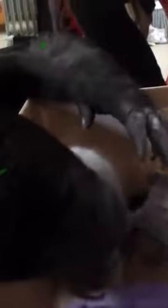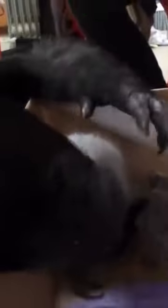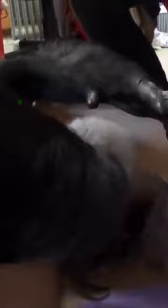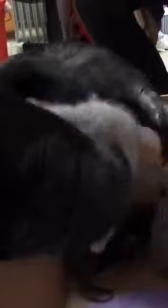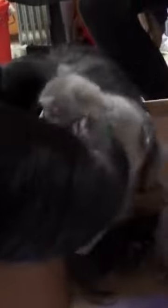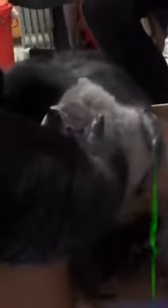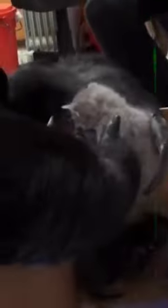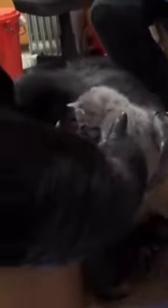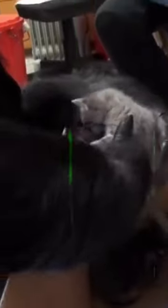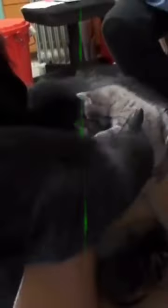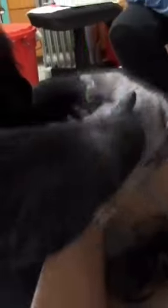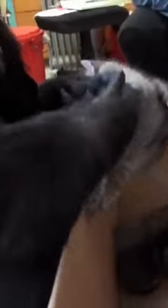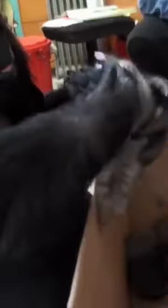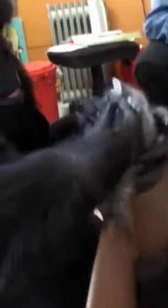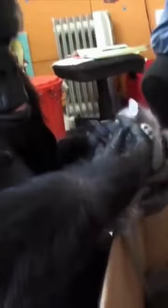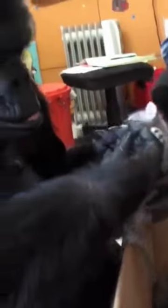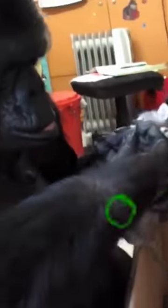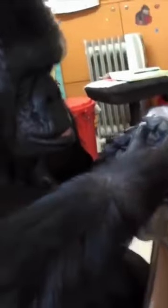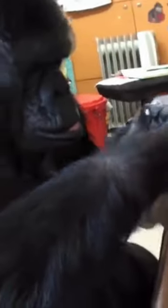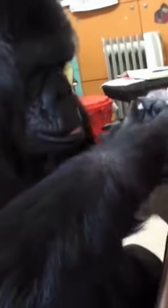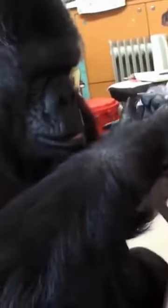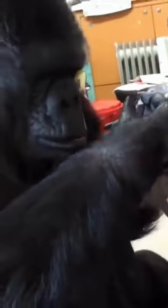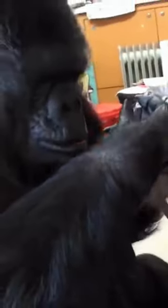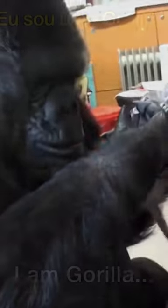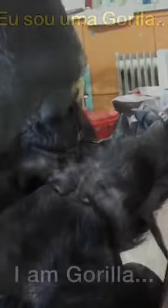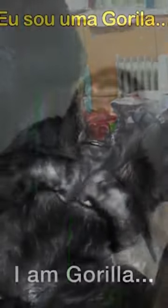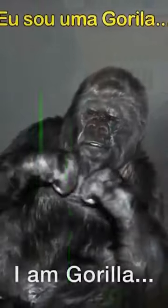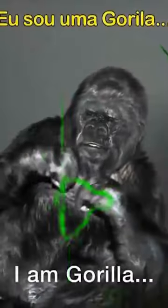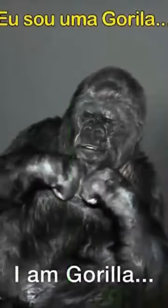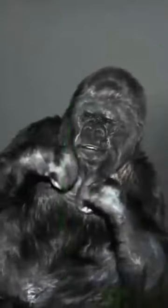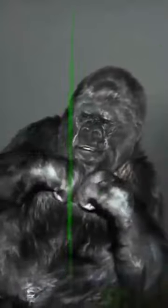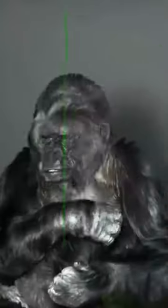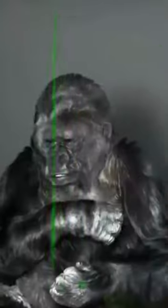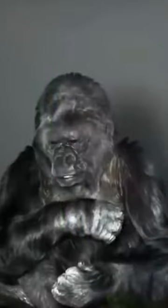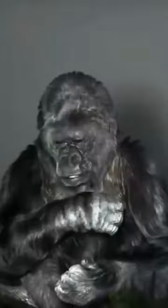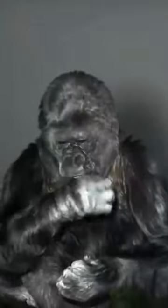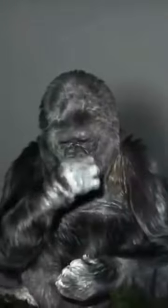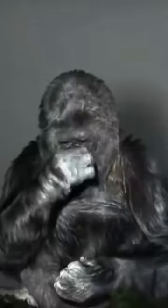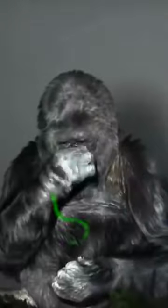adotou uma gatinha e foram 15 anos de amizade. Coco até deixou uma mensagem para a humanidade.